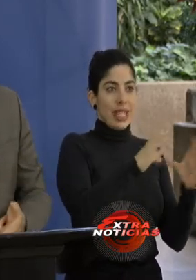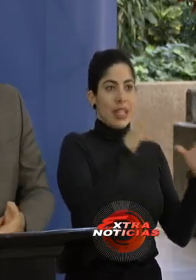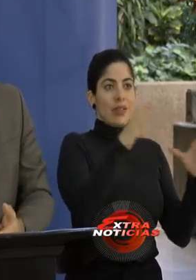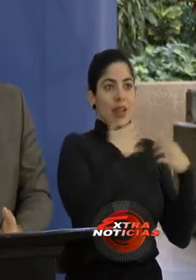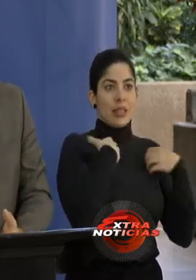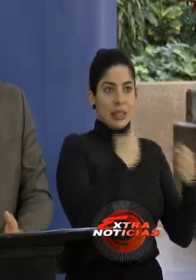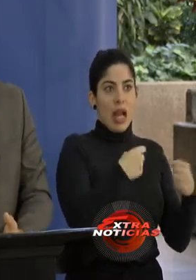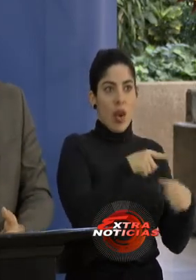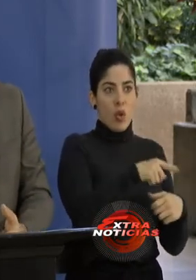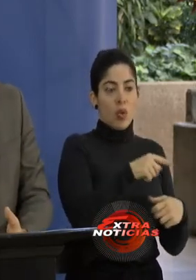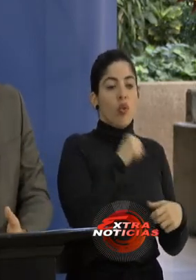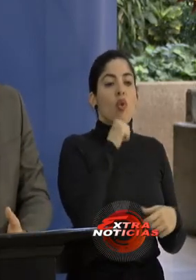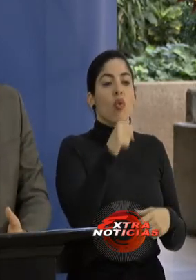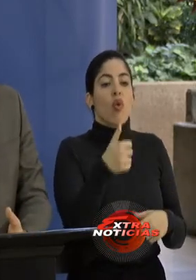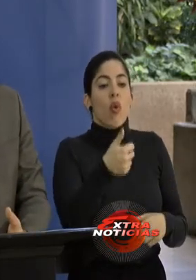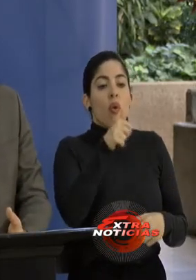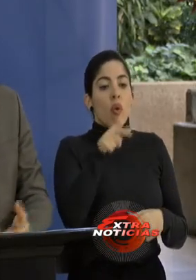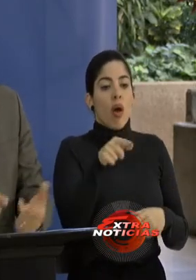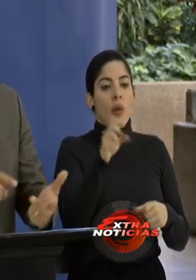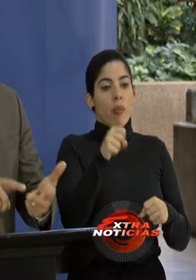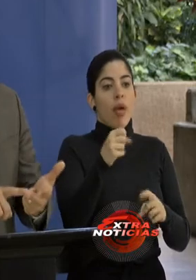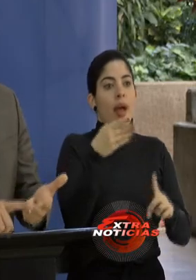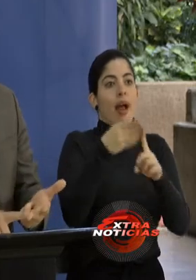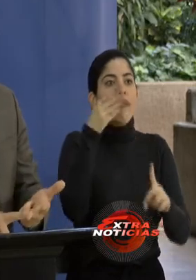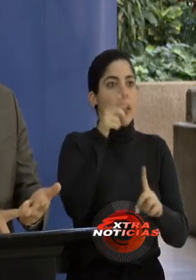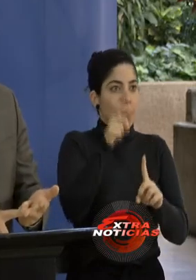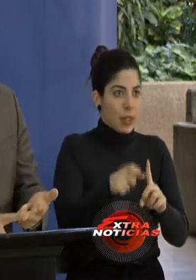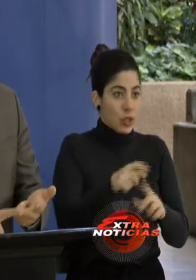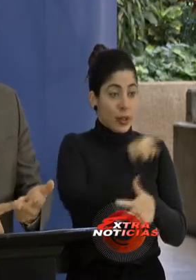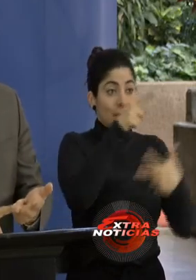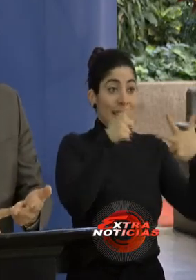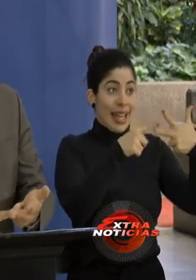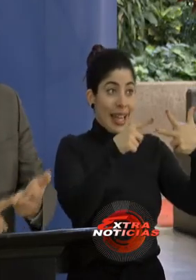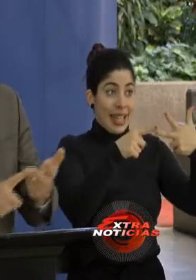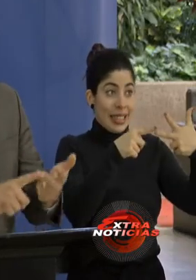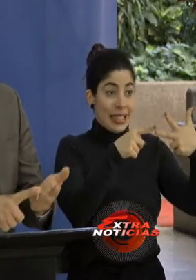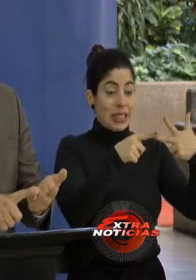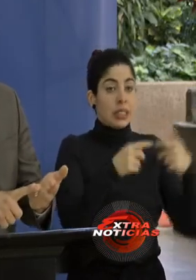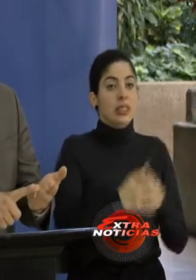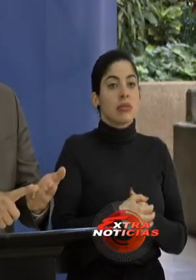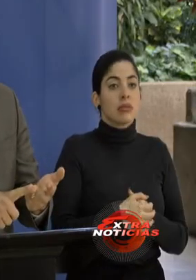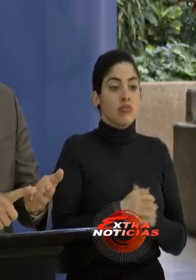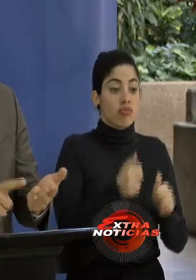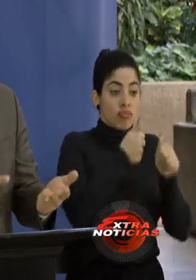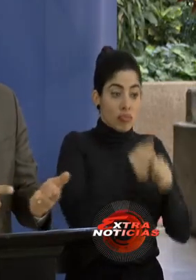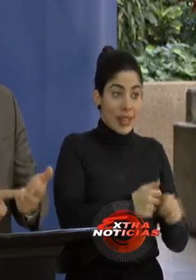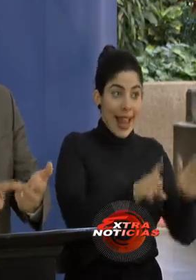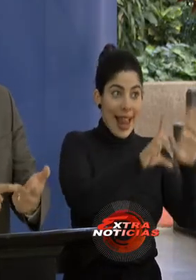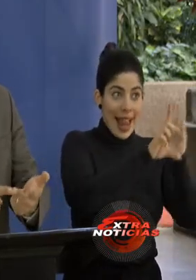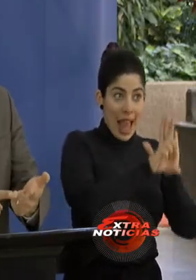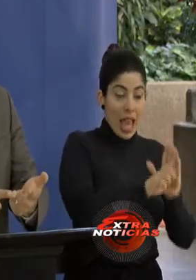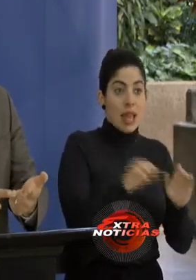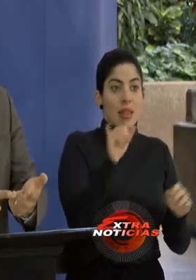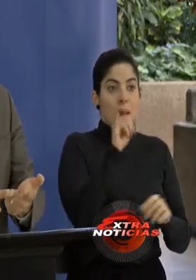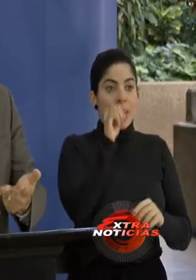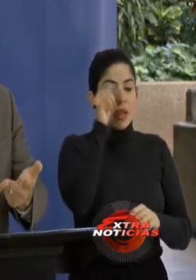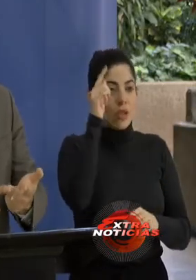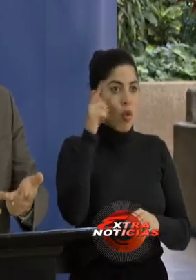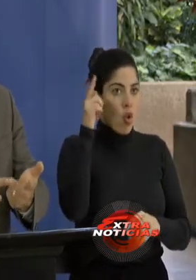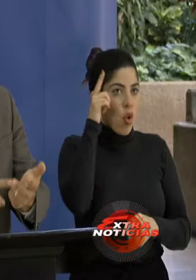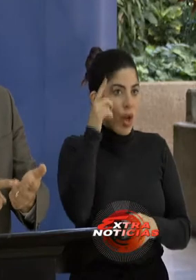algo que afecte nuestra ciudadanía 3 que en el marco nuestra legalidad y también de la razonabilidad